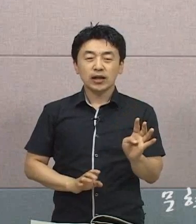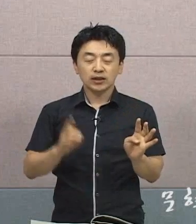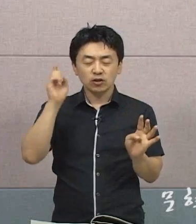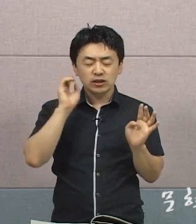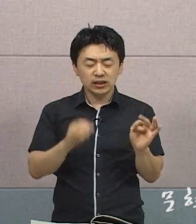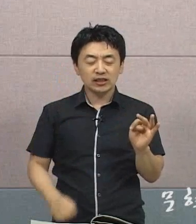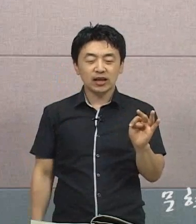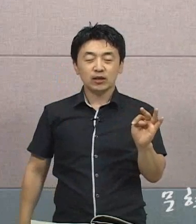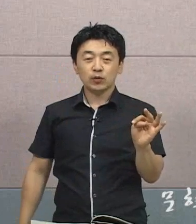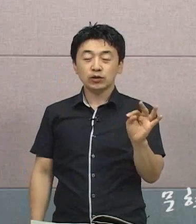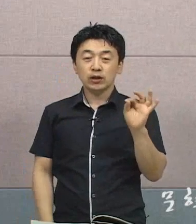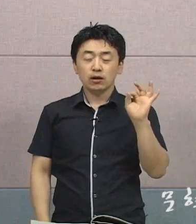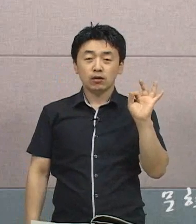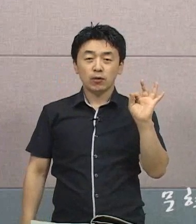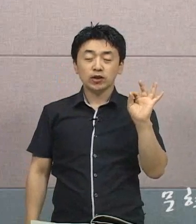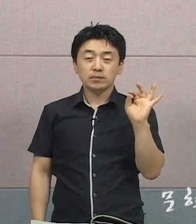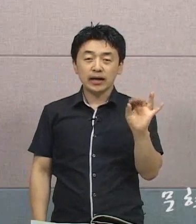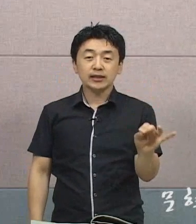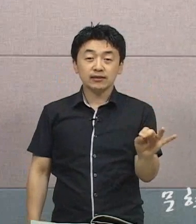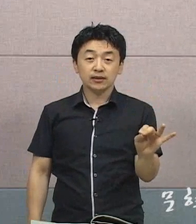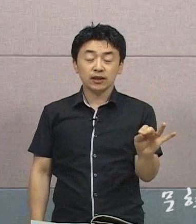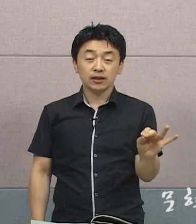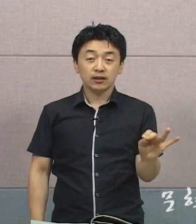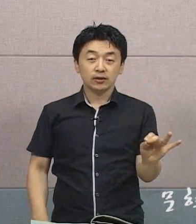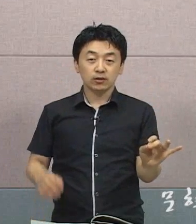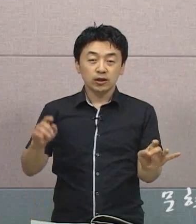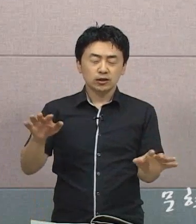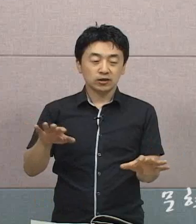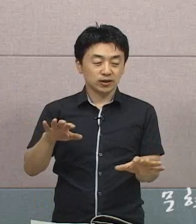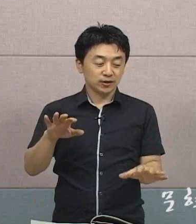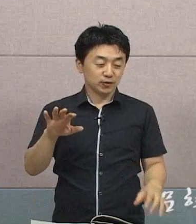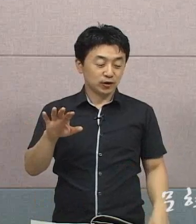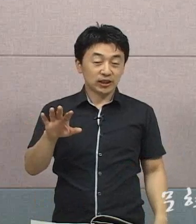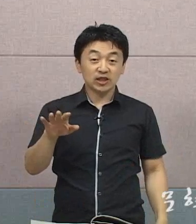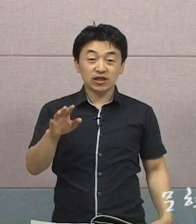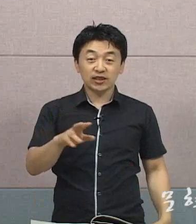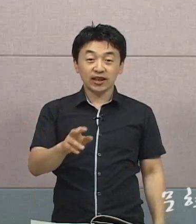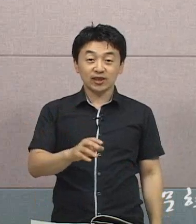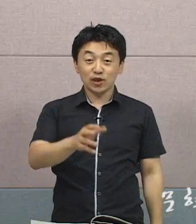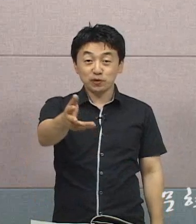멍하다, 정신을 잃다, 혹은 완전히 망각된 상태. 그래서 우리가 기절할 때 기절해보셨어요?